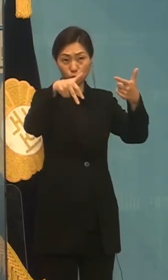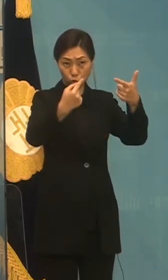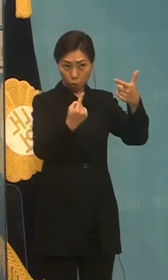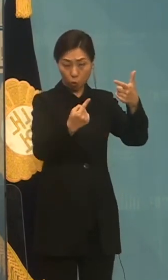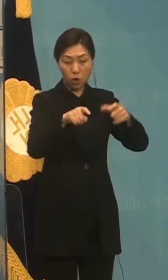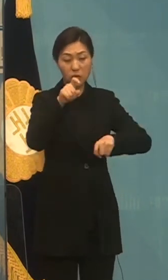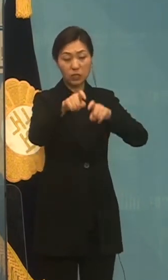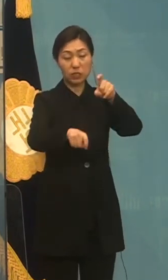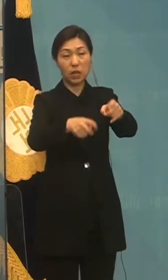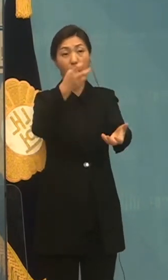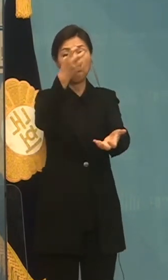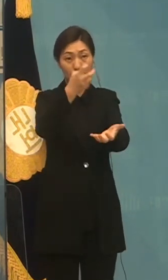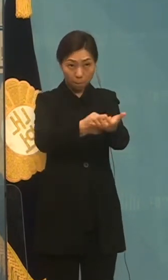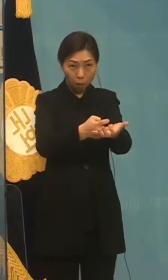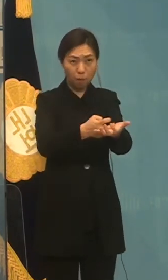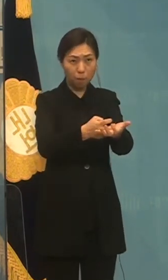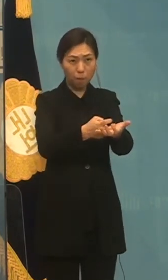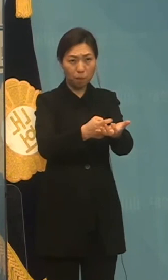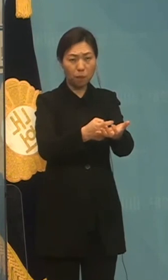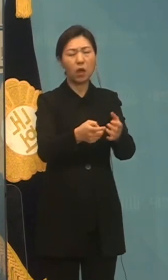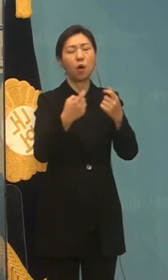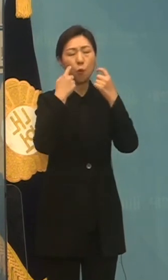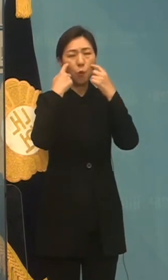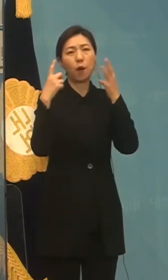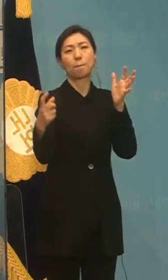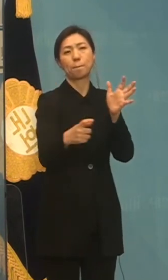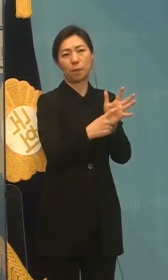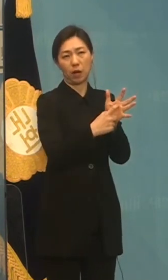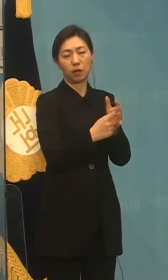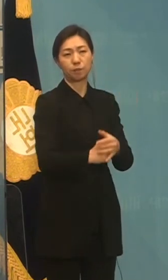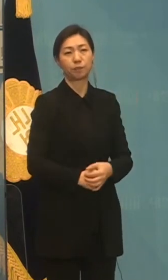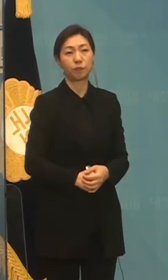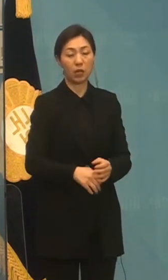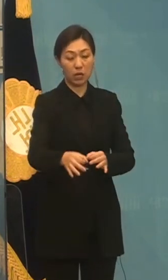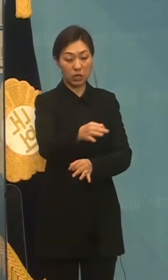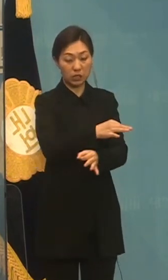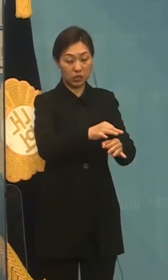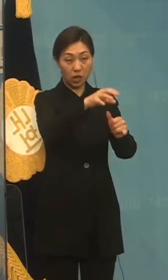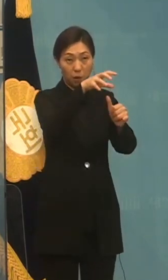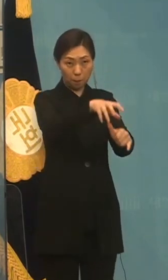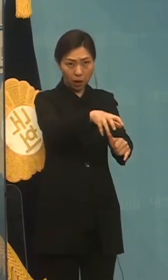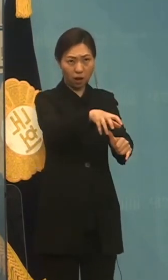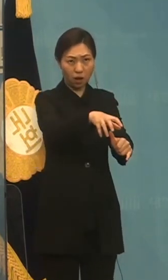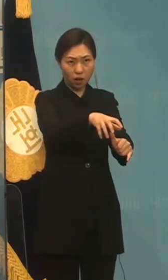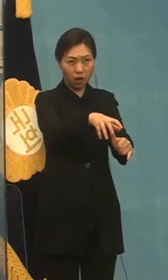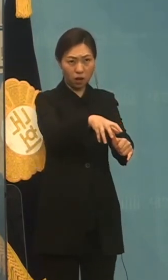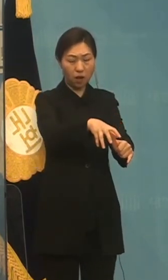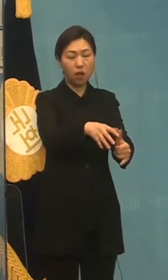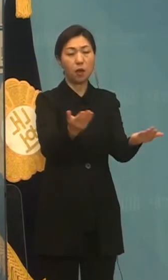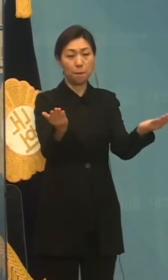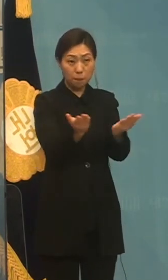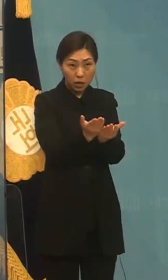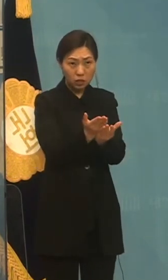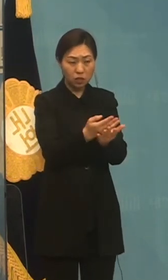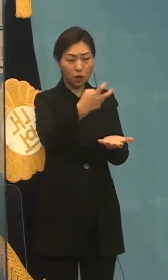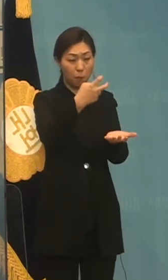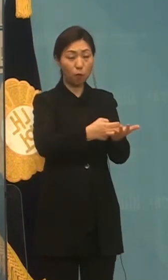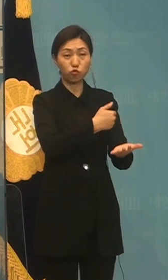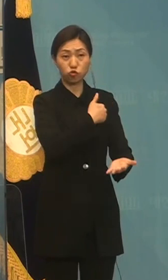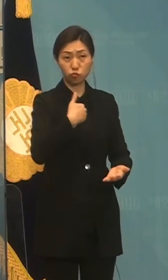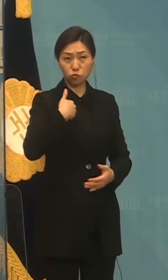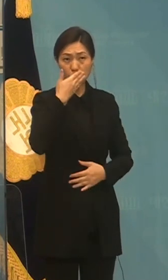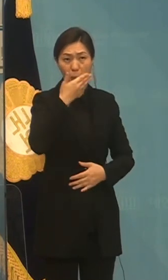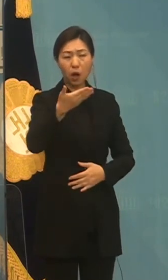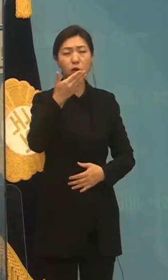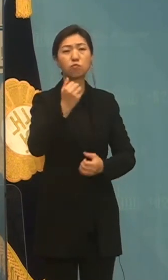시행 등에 관한 규정을 두었다. 시장 정리를 해야 될 법적 조건을 충분히 갖추고 있음에도 불구하고